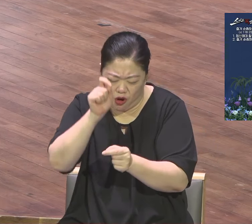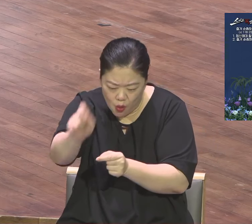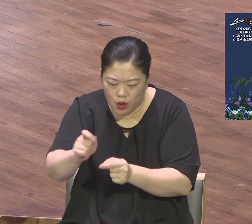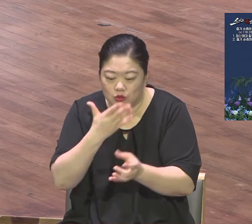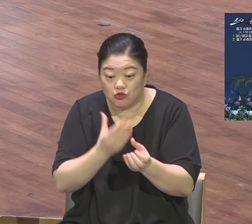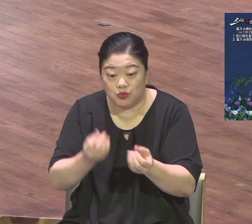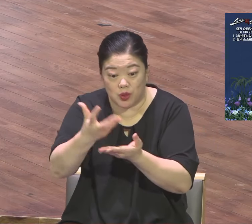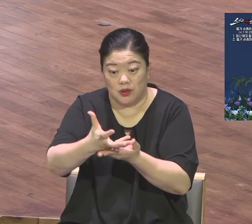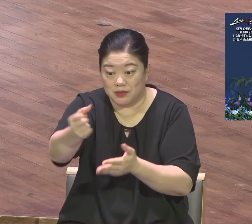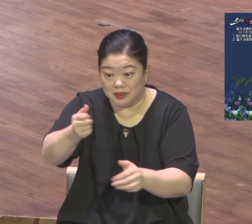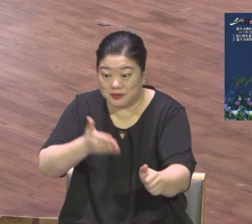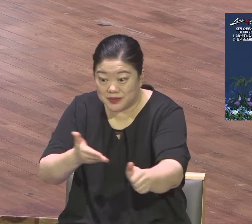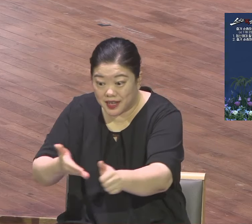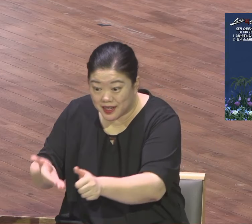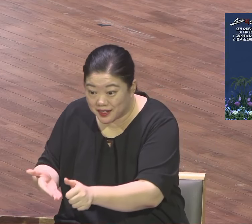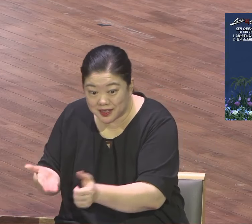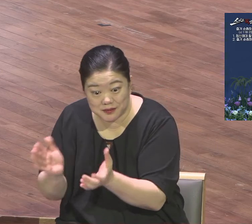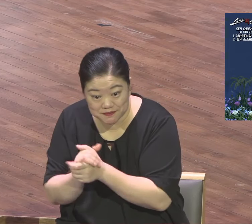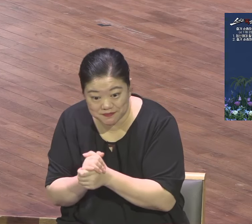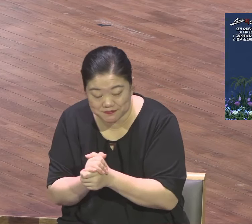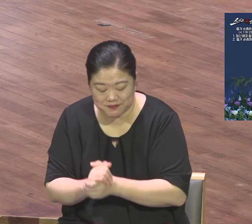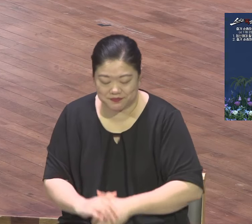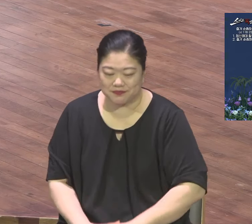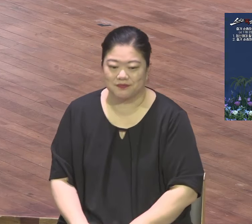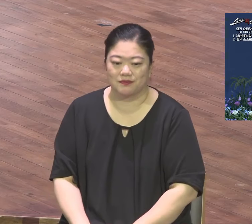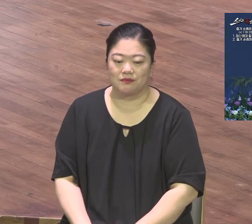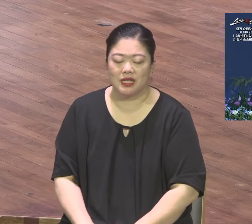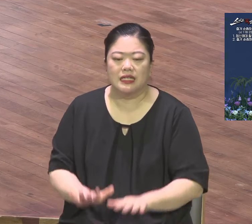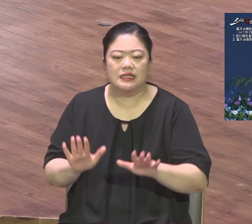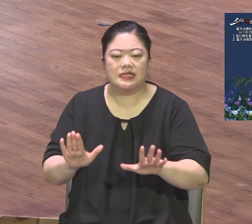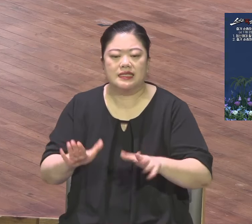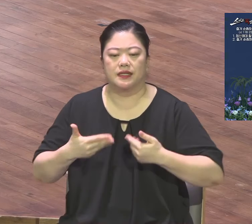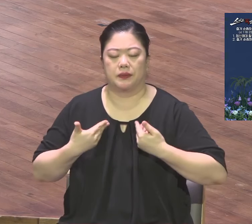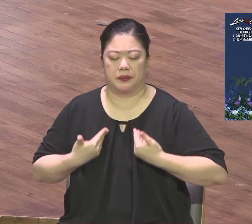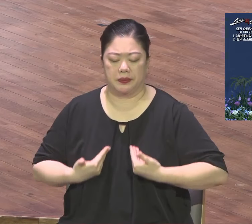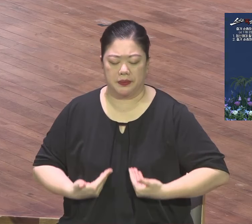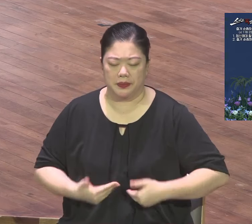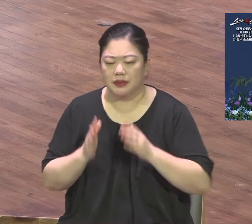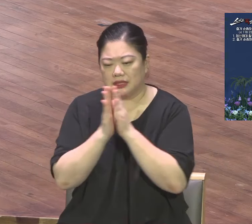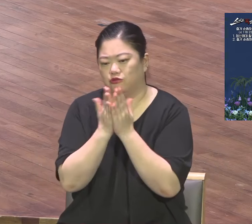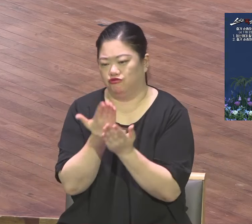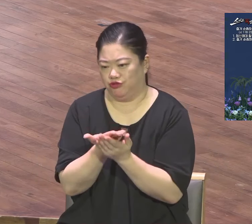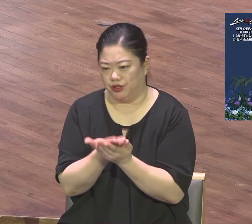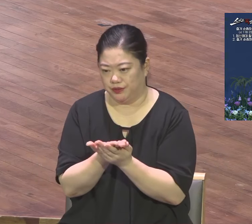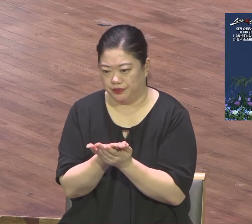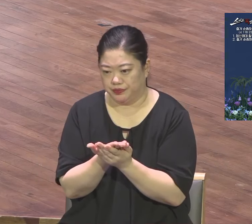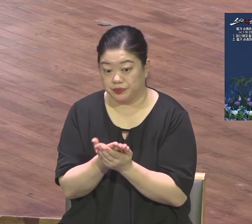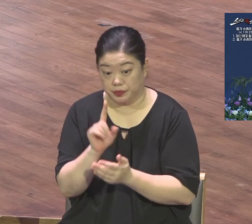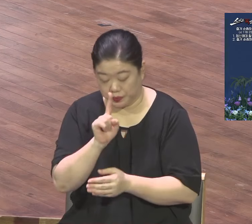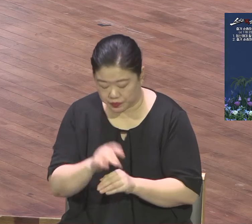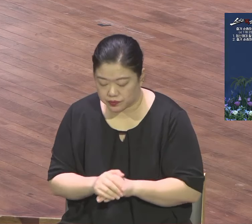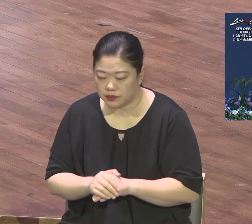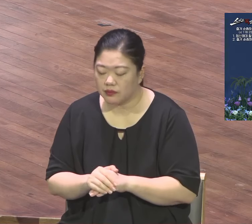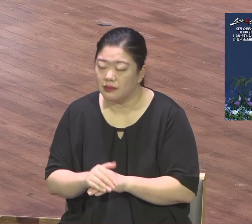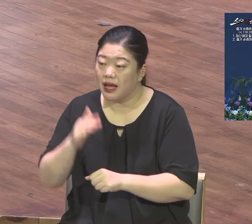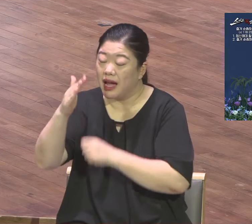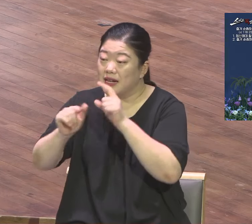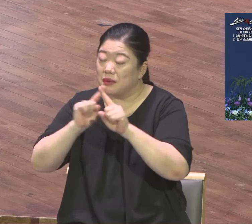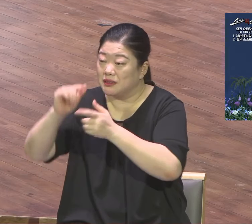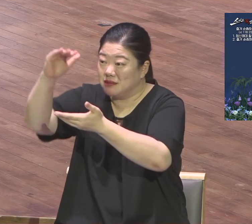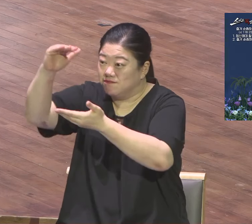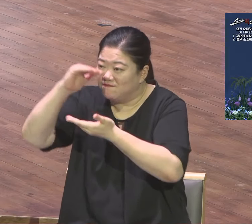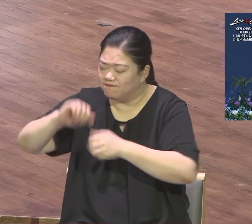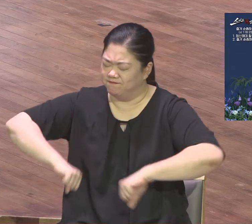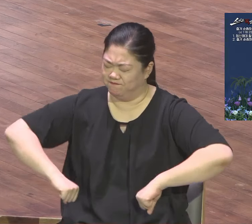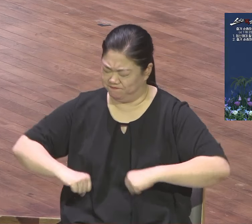축복합니다. 주신 말씀 생각 기도하겠습니다. 하나님 말씀에 즐겨 순종하는 체질이 되게 하여 주옵소서. 내